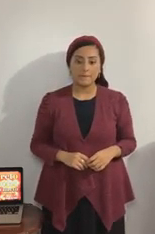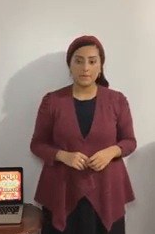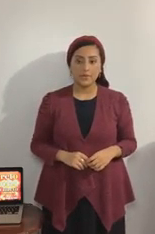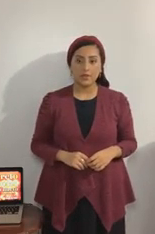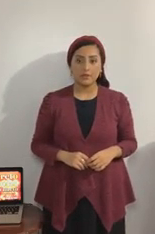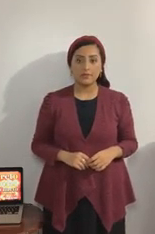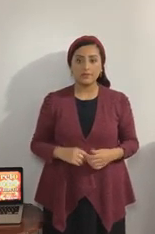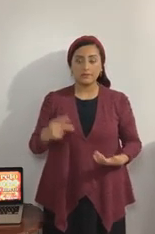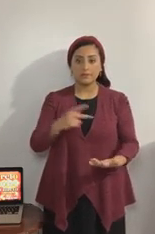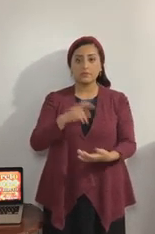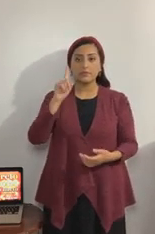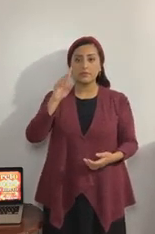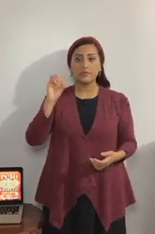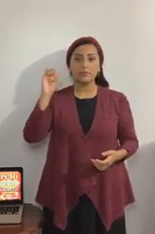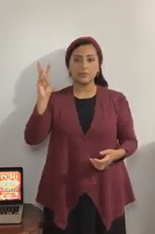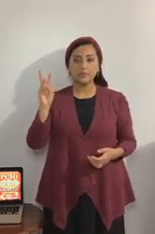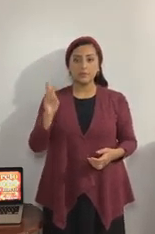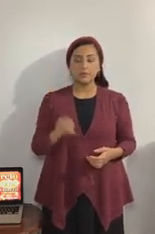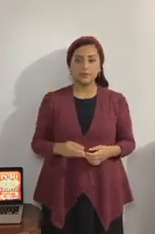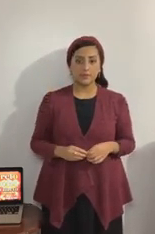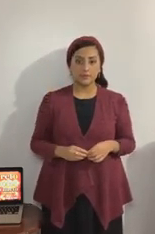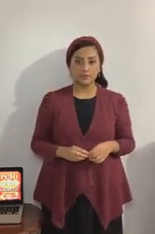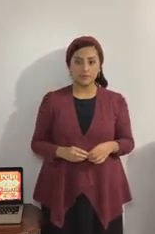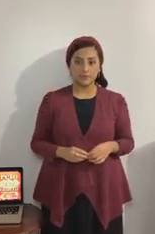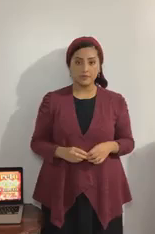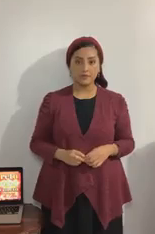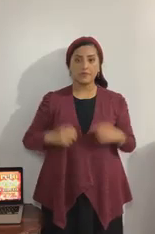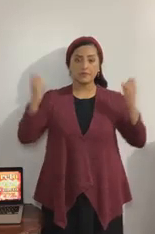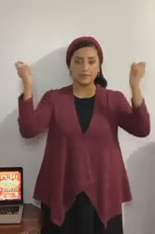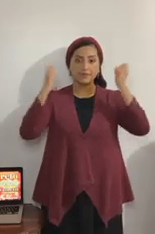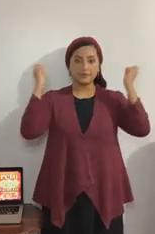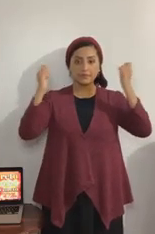Salmo 106, aleluya.